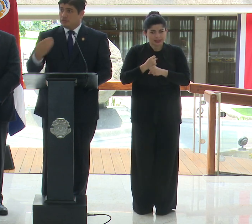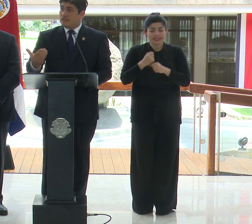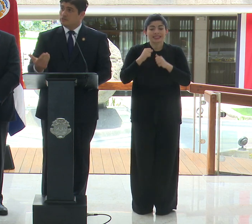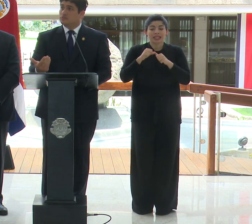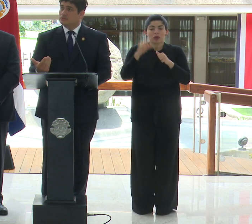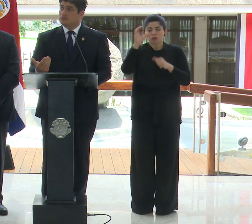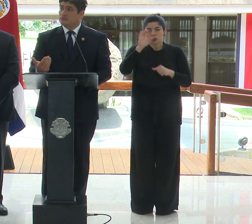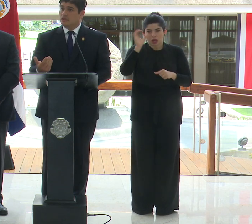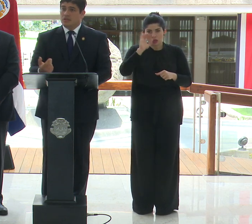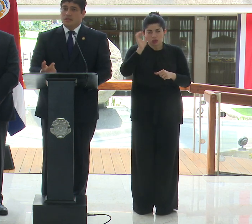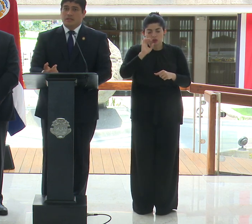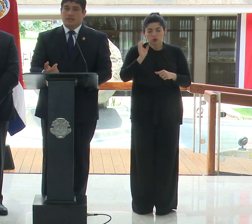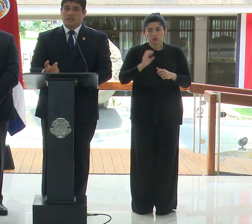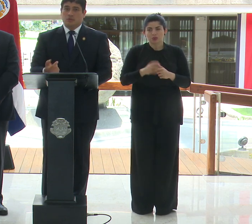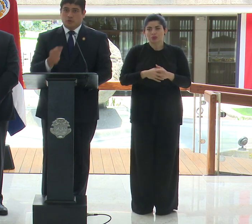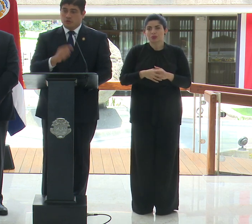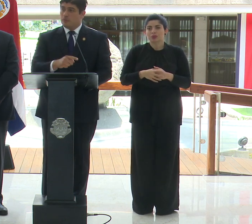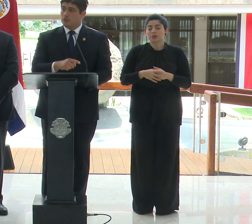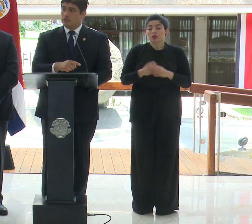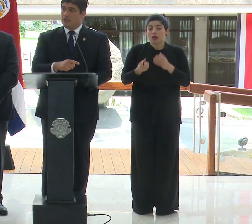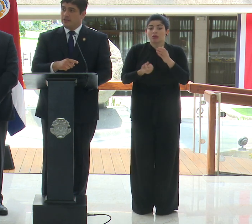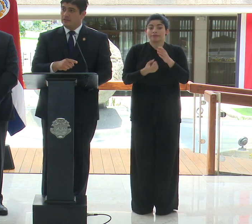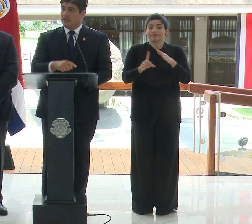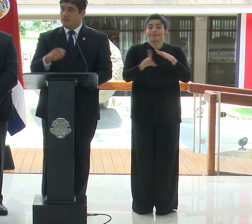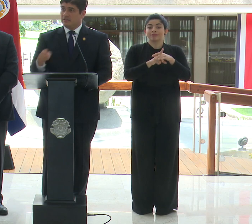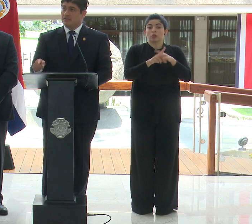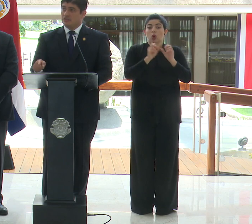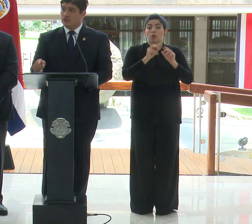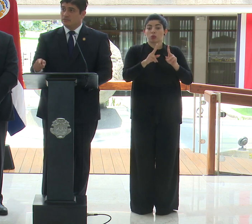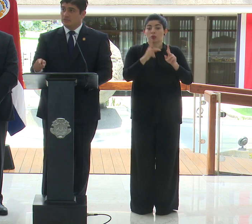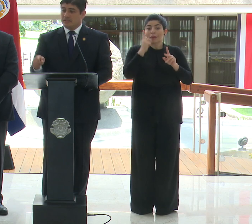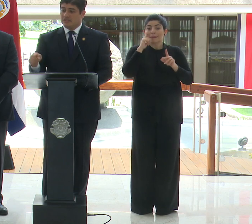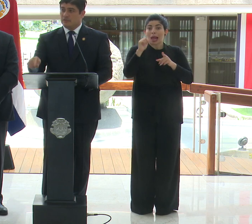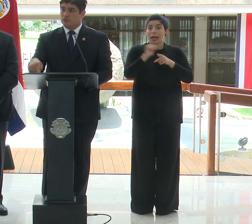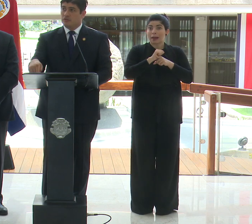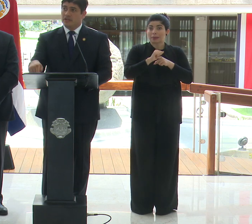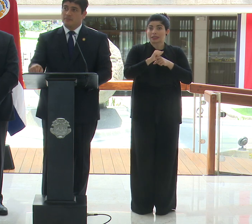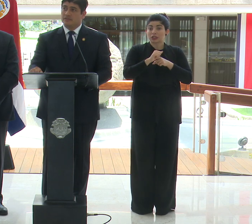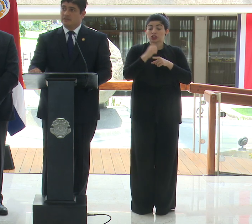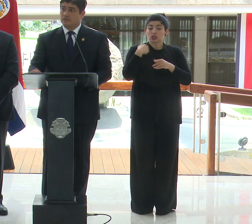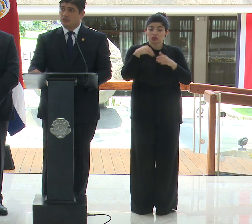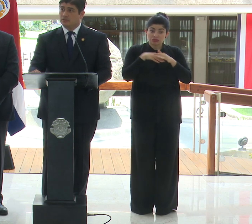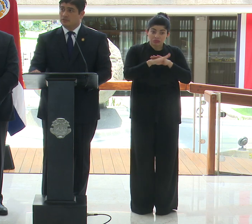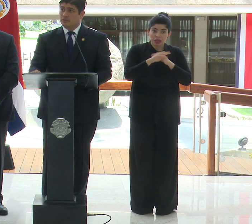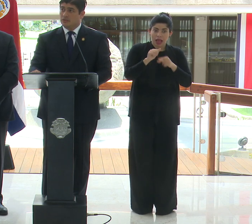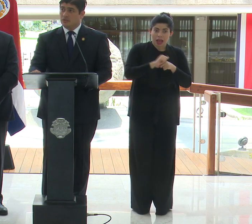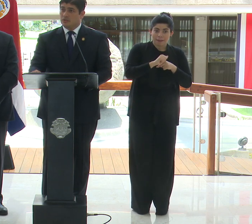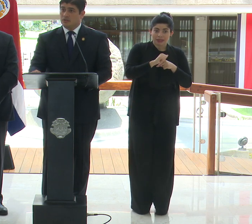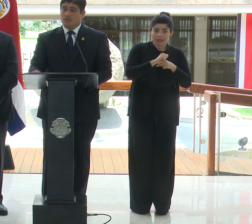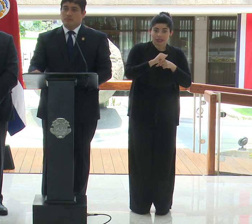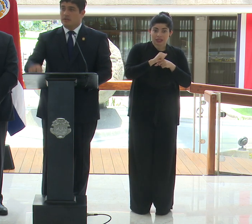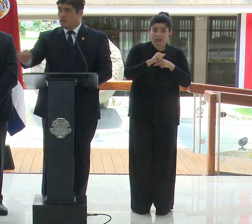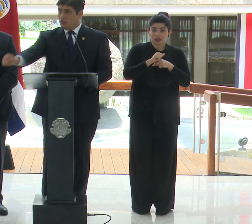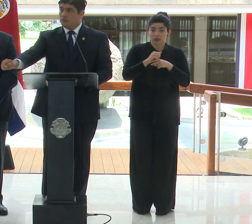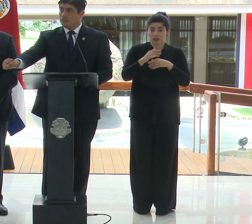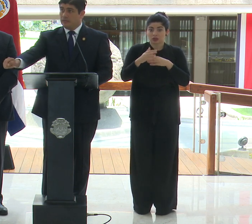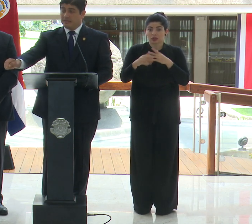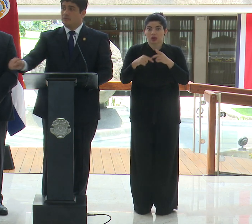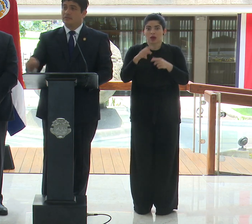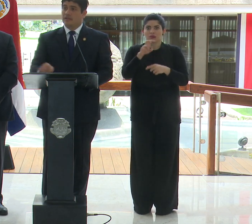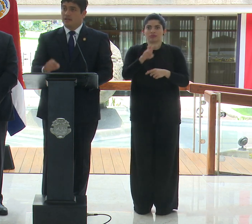seguí buscando. Y surgió una oportunidad de capacitación y de esa oportunidad de capacitación